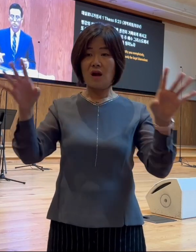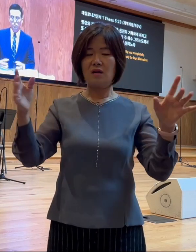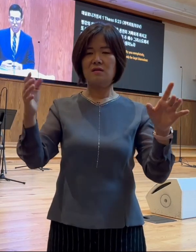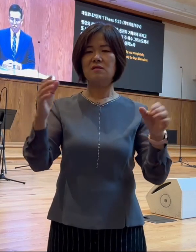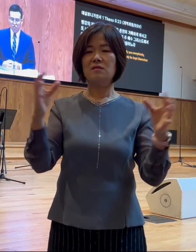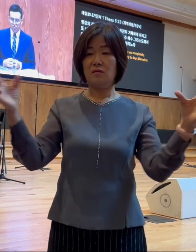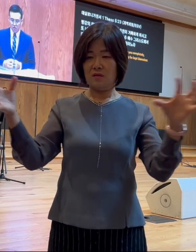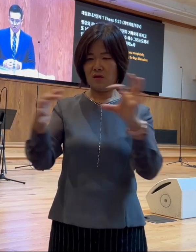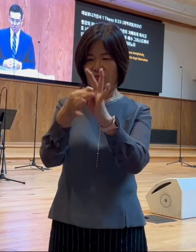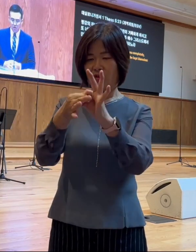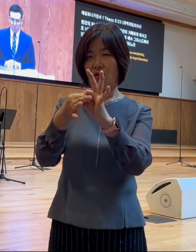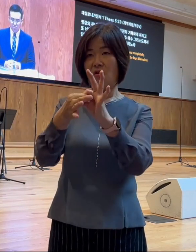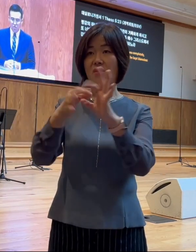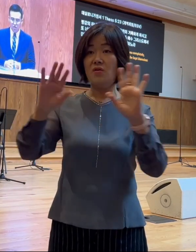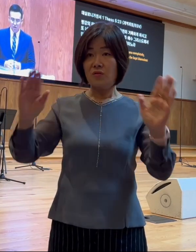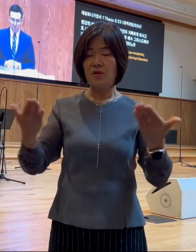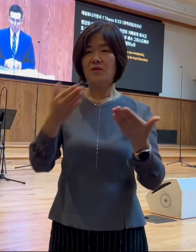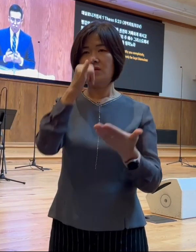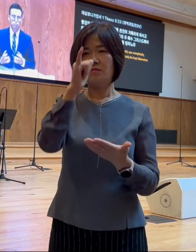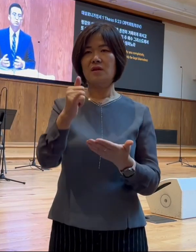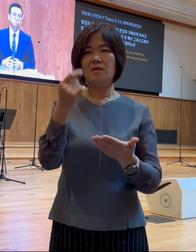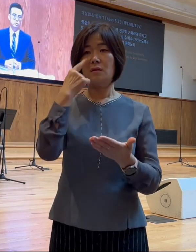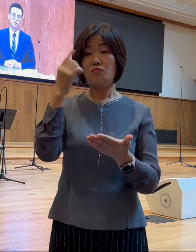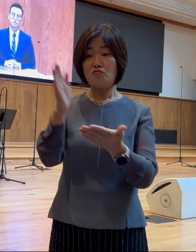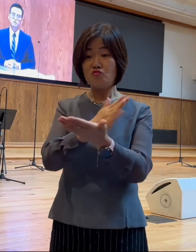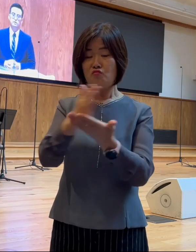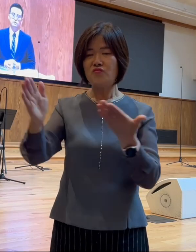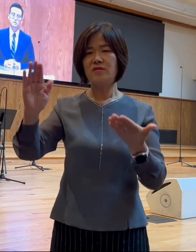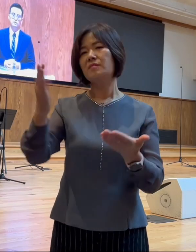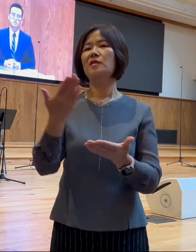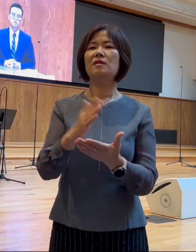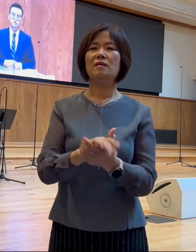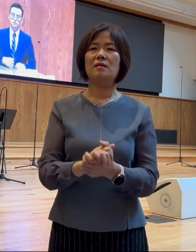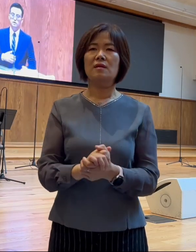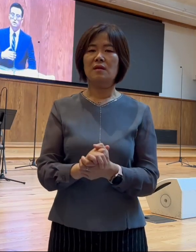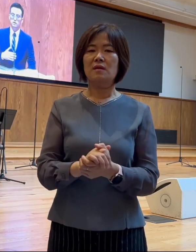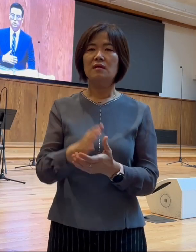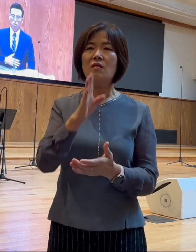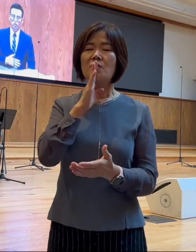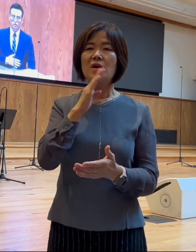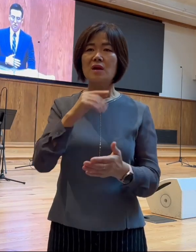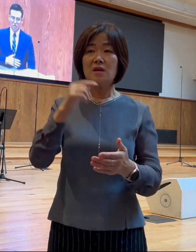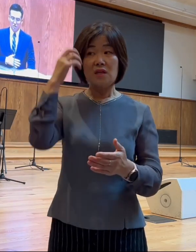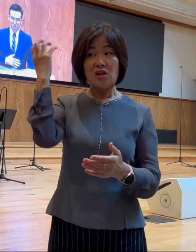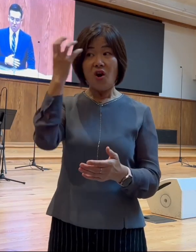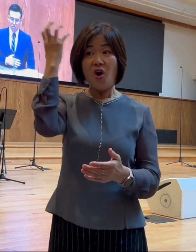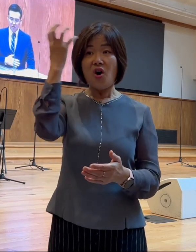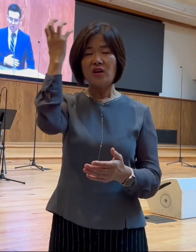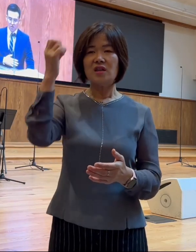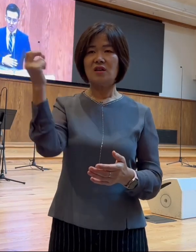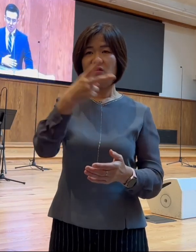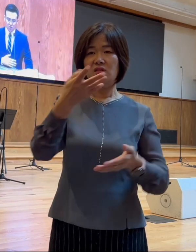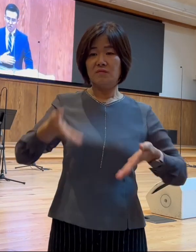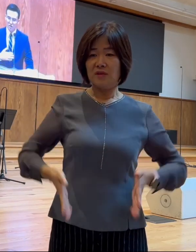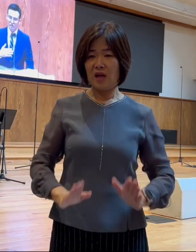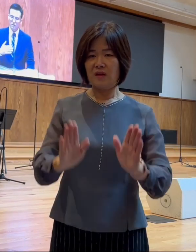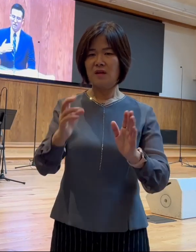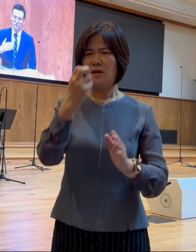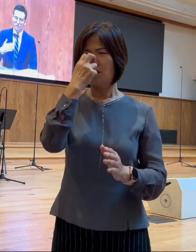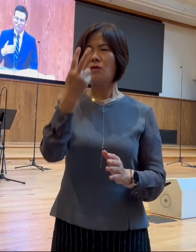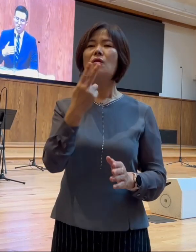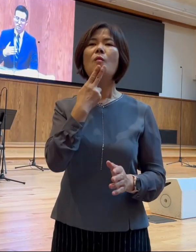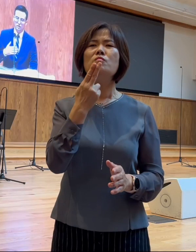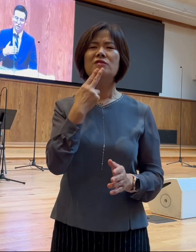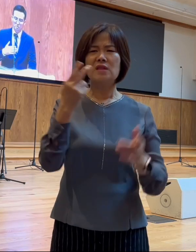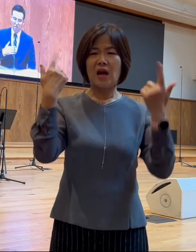유기적으로 연결되어 있지만 분명히 구분이 됩니다. 신자는 이 영이 거듭난 거예요. 썩지 아니하는